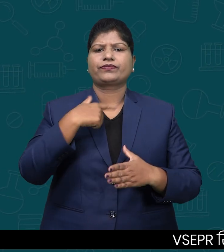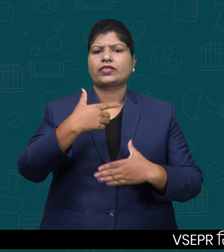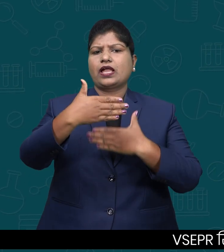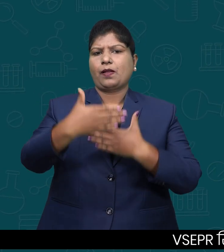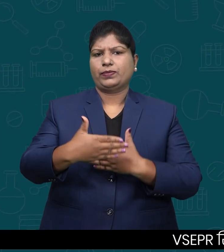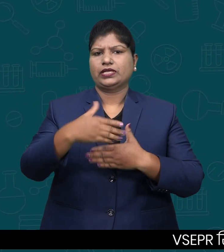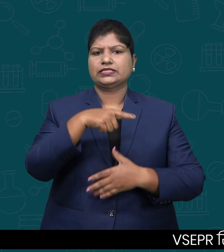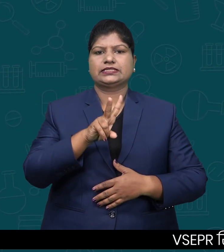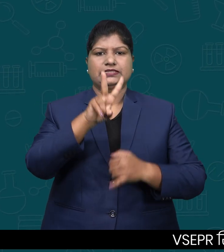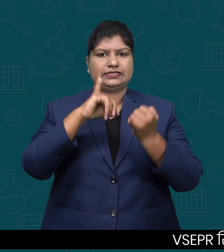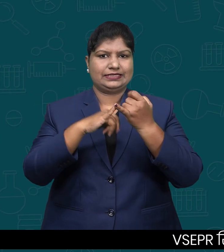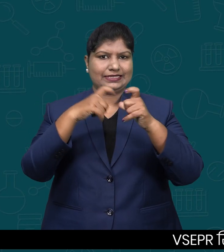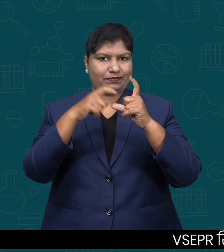VSEPR सिद्धांताची मर्यादा.